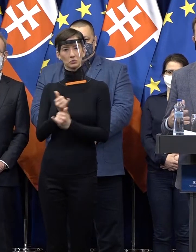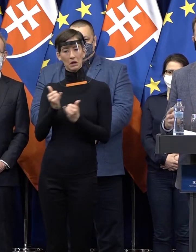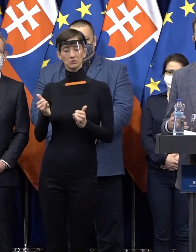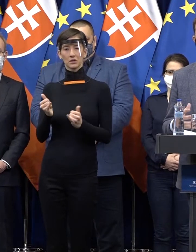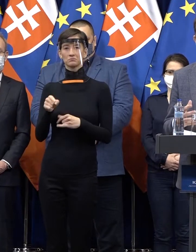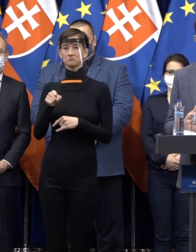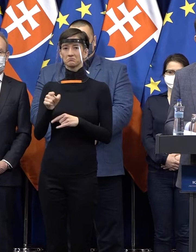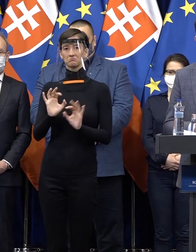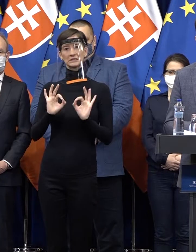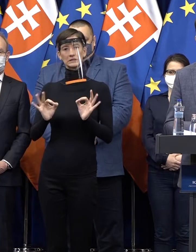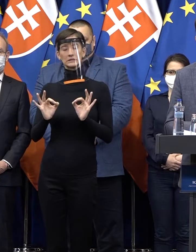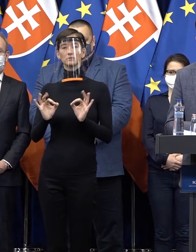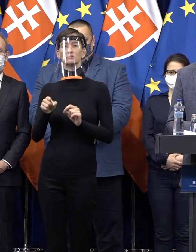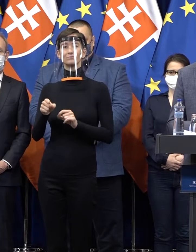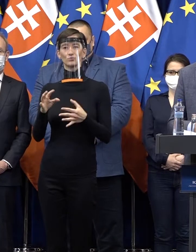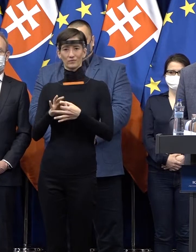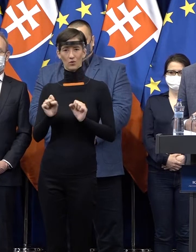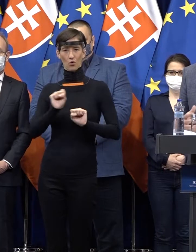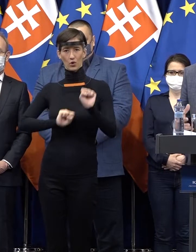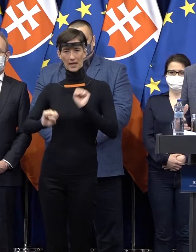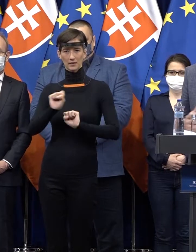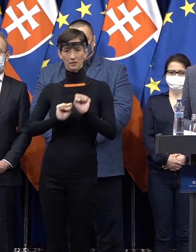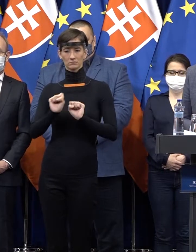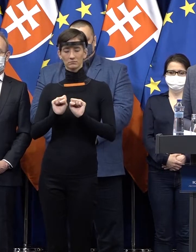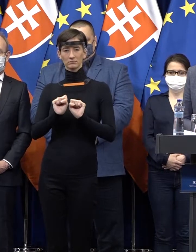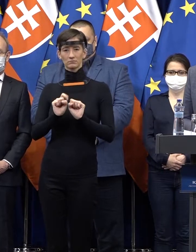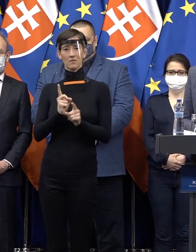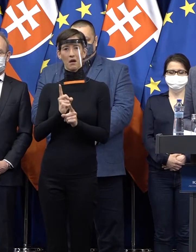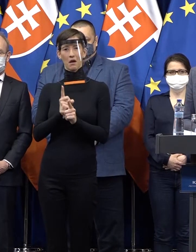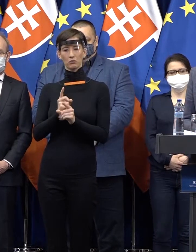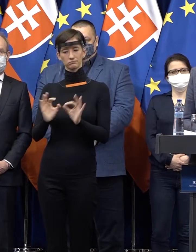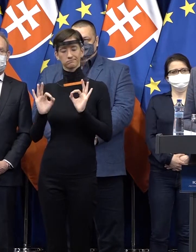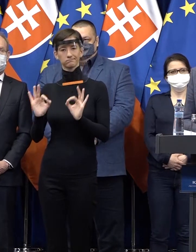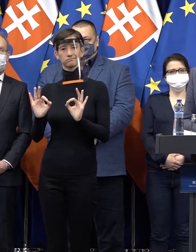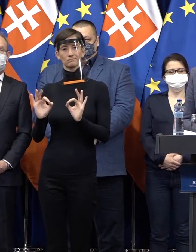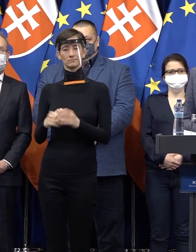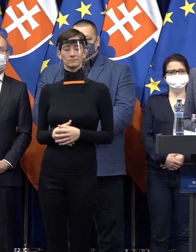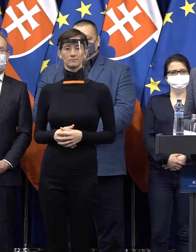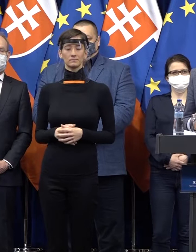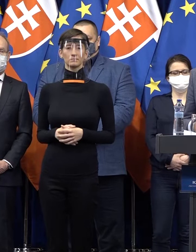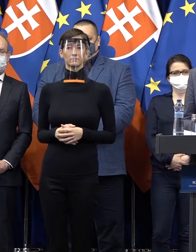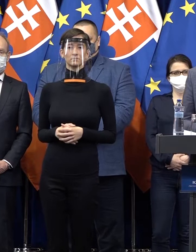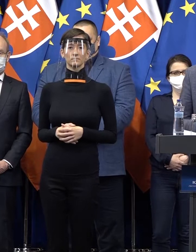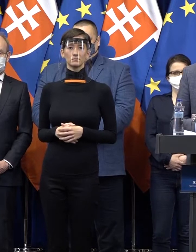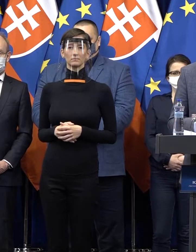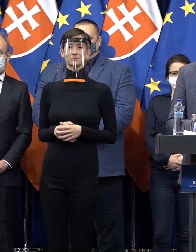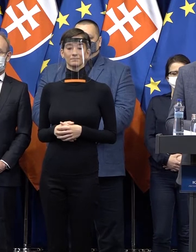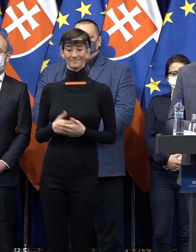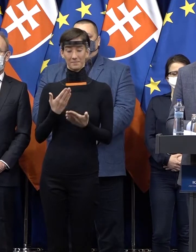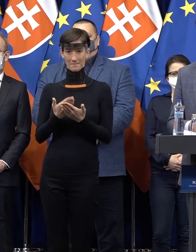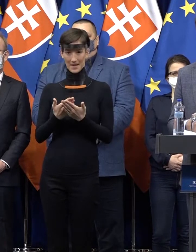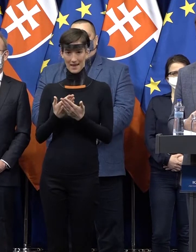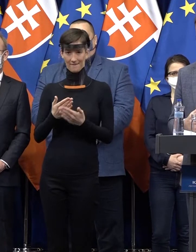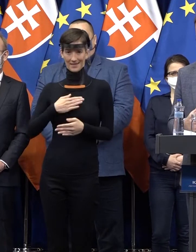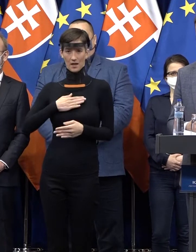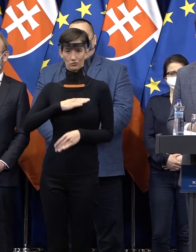v možnosti alebo v bezpečnosti krajiny v tejto kríze koronavírusu. Ak udržíme tú našu disciplínu,